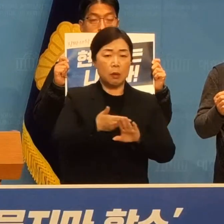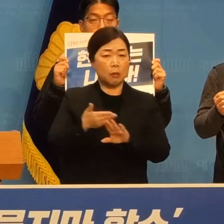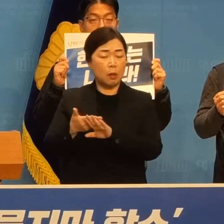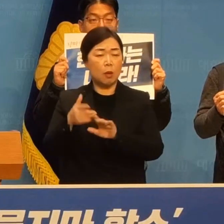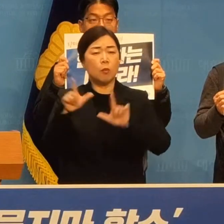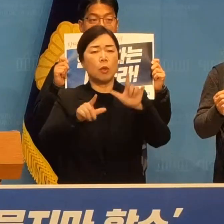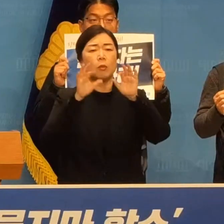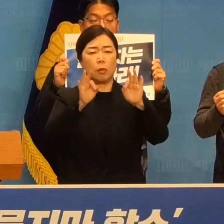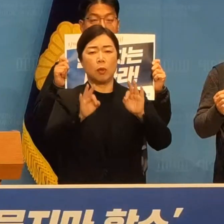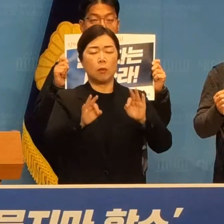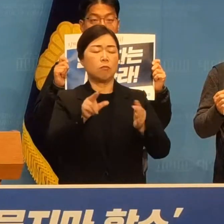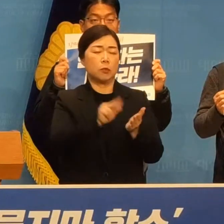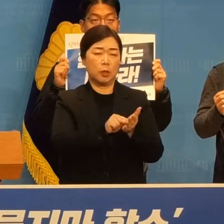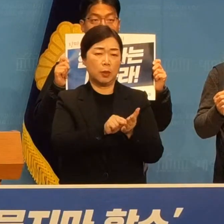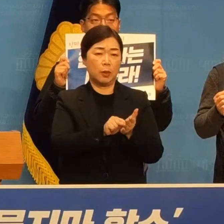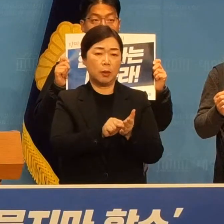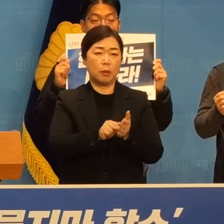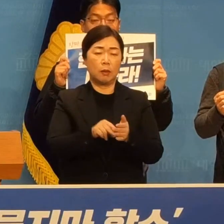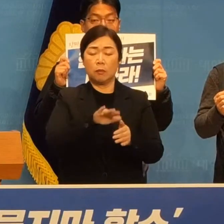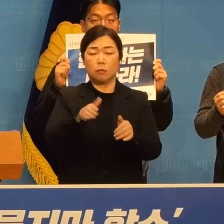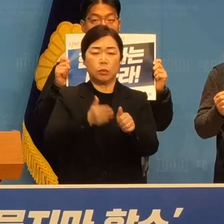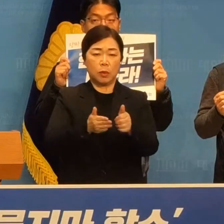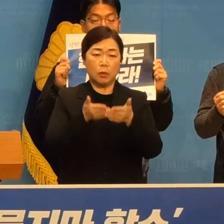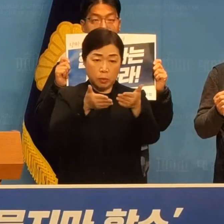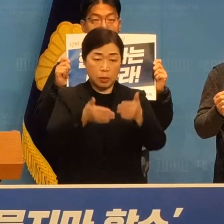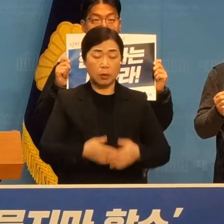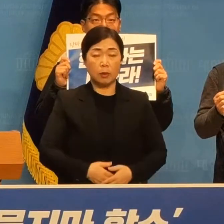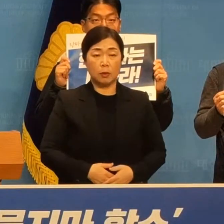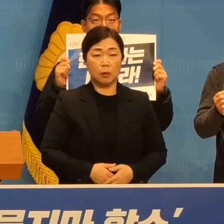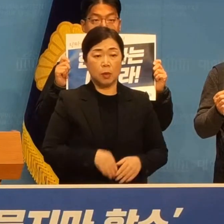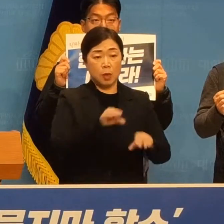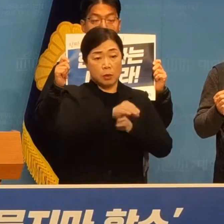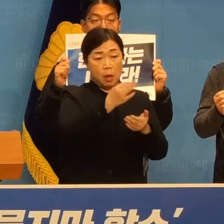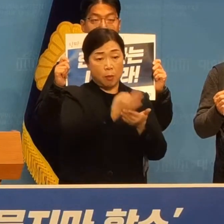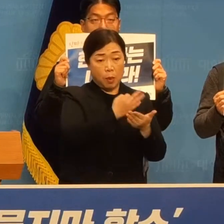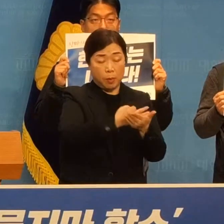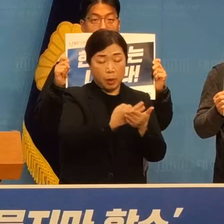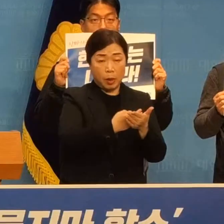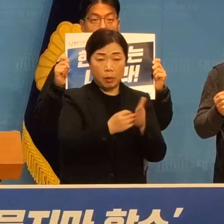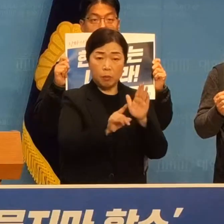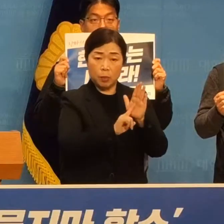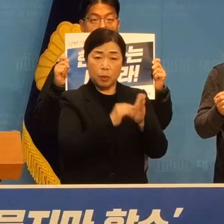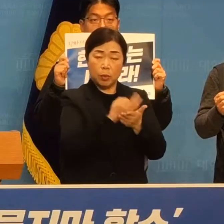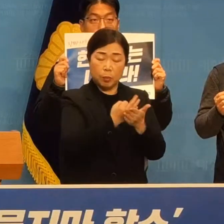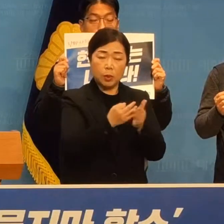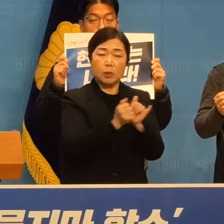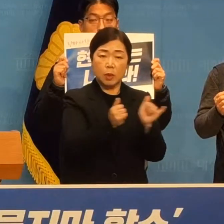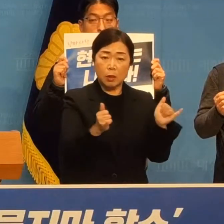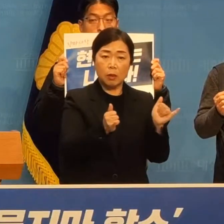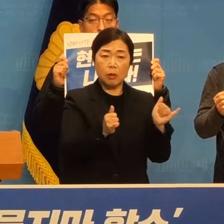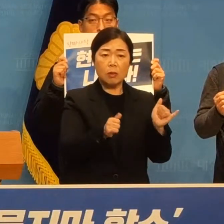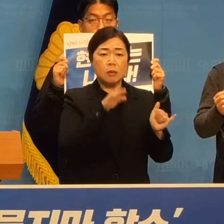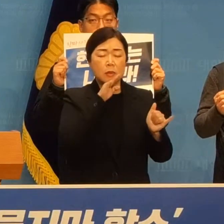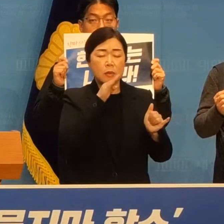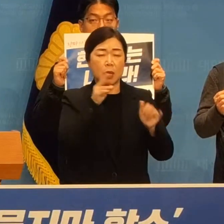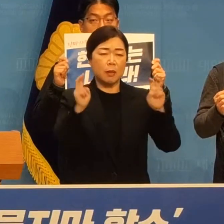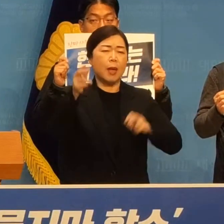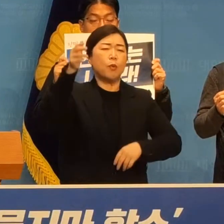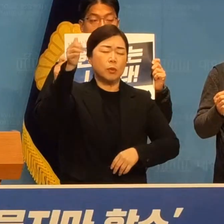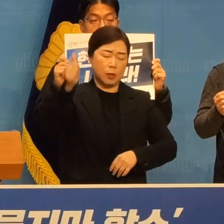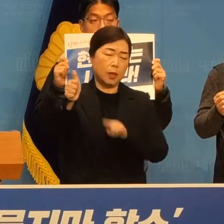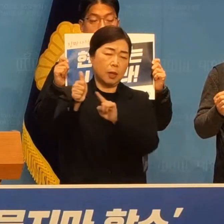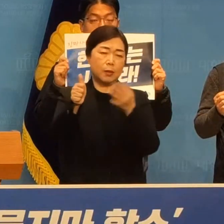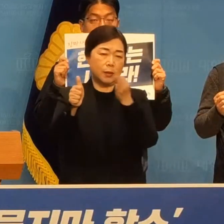자본에 요구합니다. 자동차 판매 노동자들에 대해 실질적 지배력을 갖는 원청